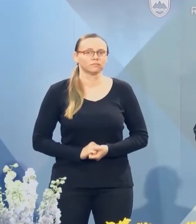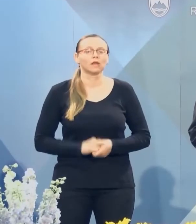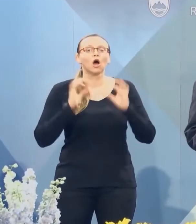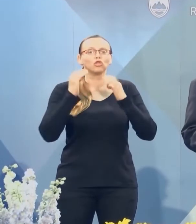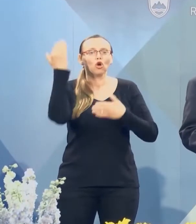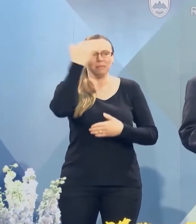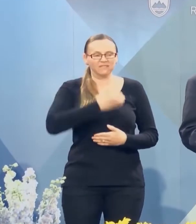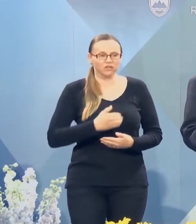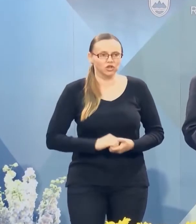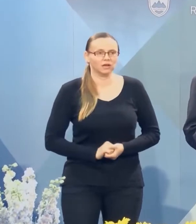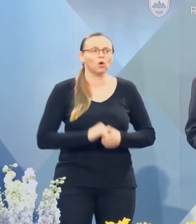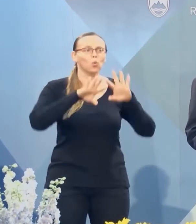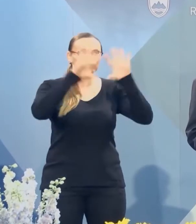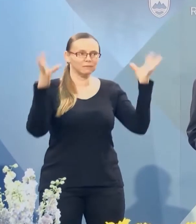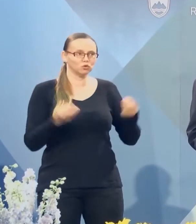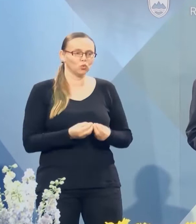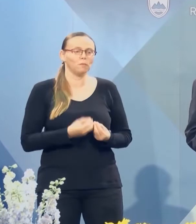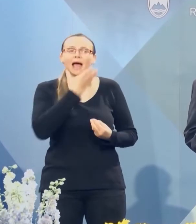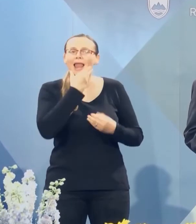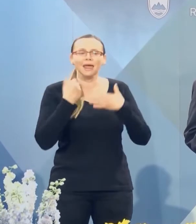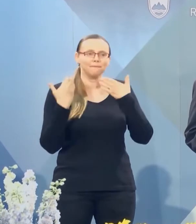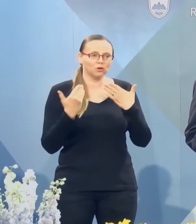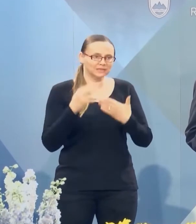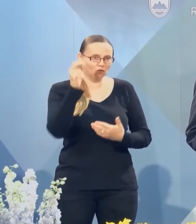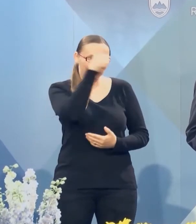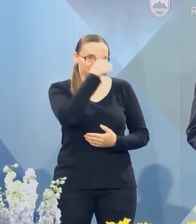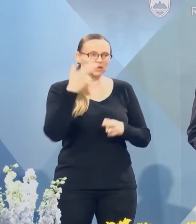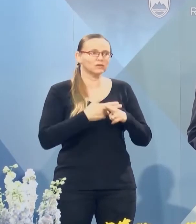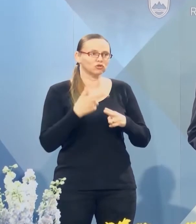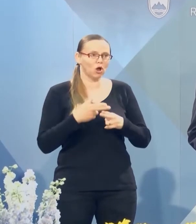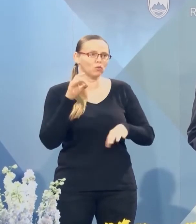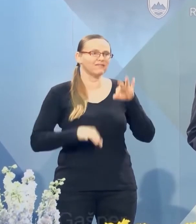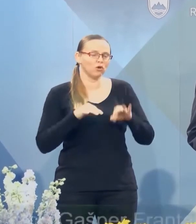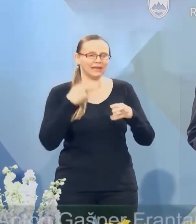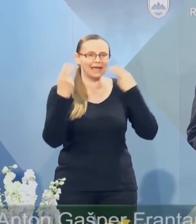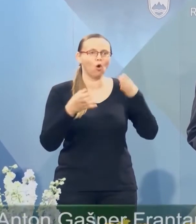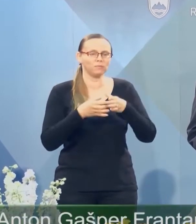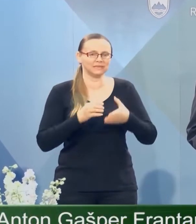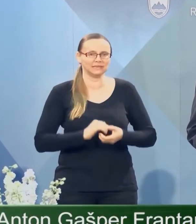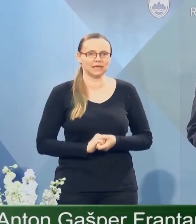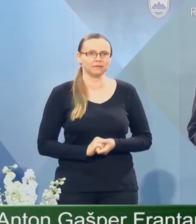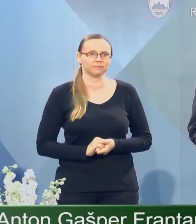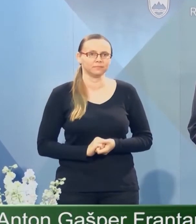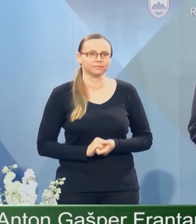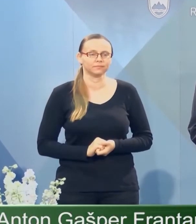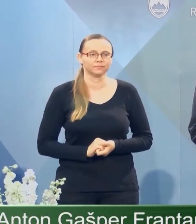Dober večer vsem skupaj, lep pozdrav v imenu Državne volilne komisije.